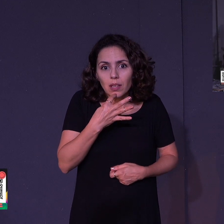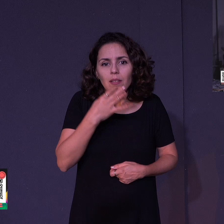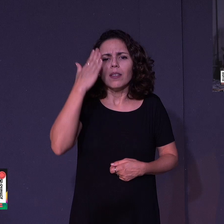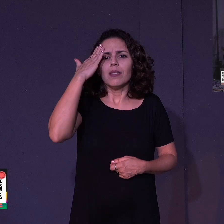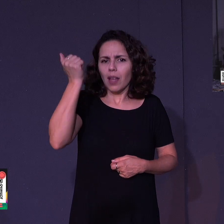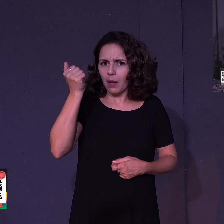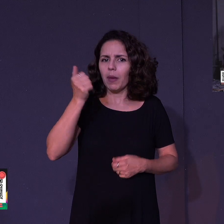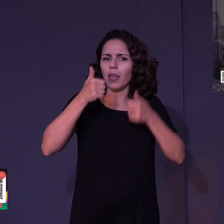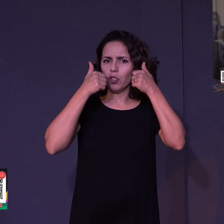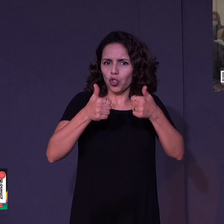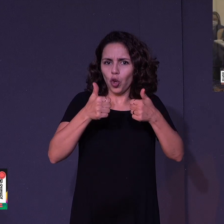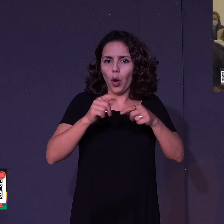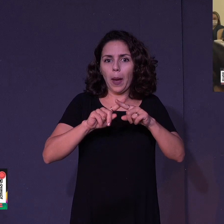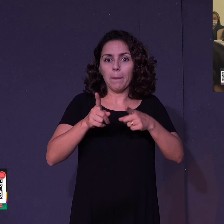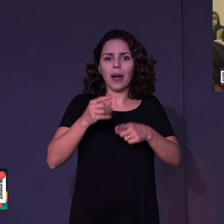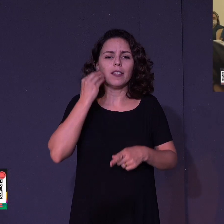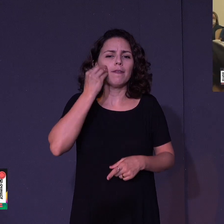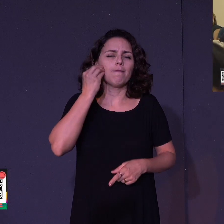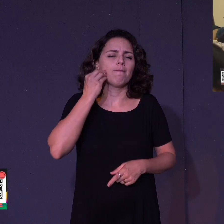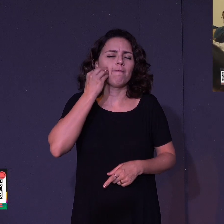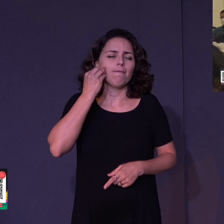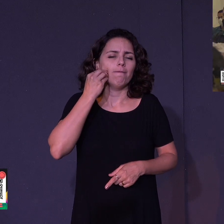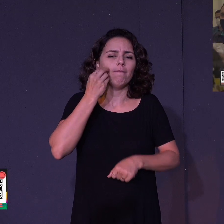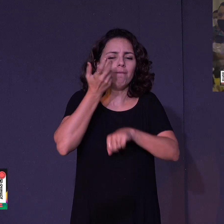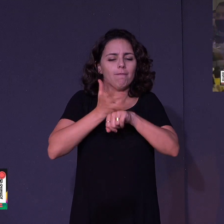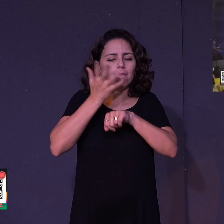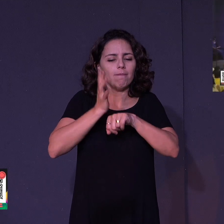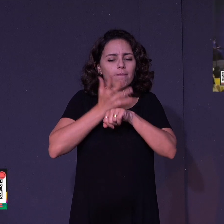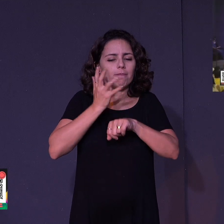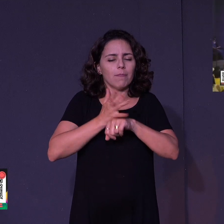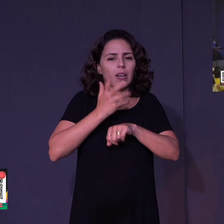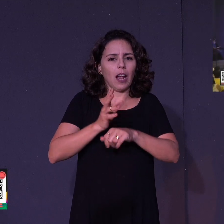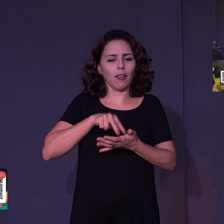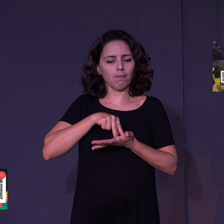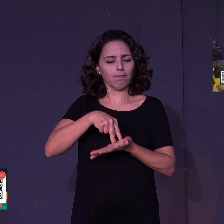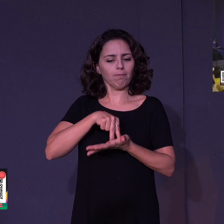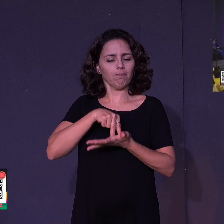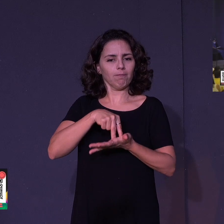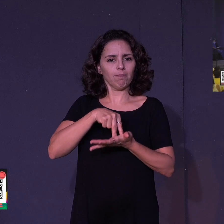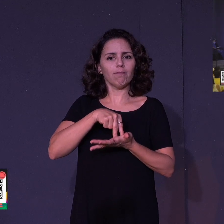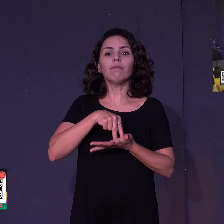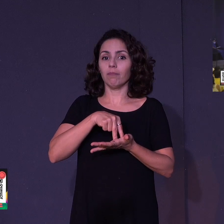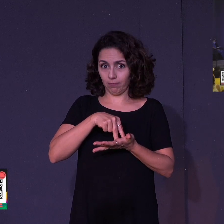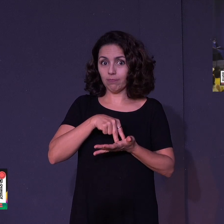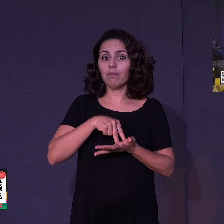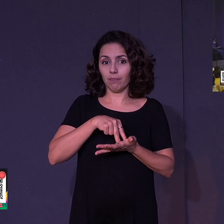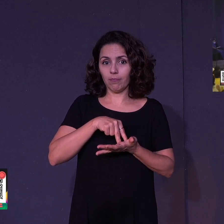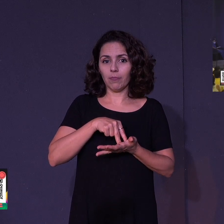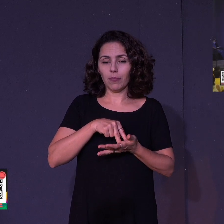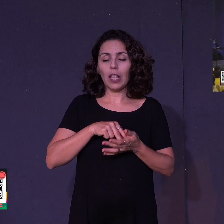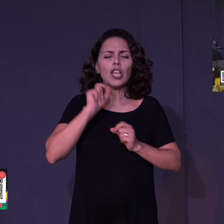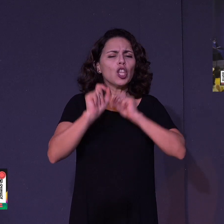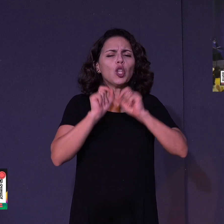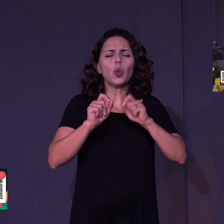ferramenta exata para uma mudança de postura que traga a tão sonhada paz. Que ferramenta é essa? Assumir